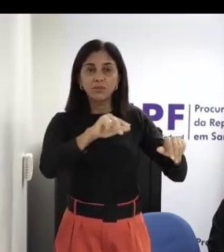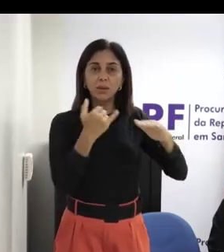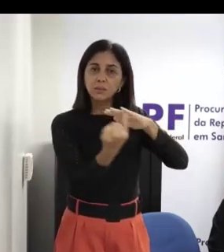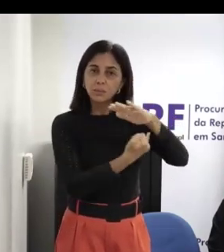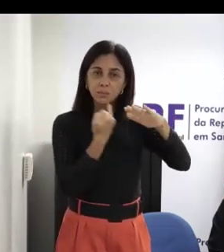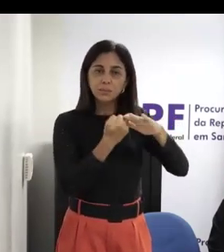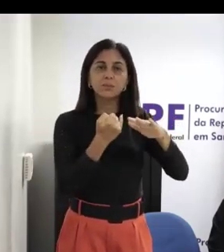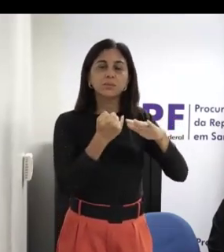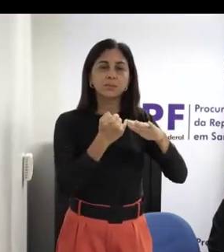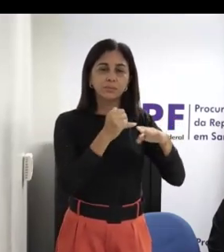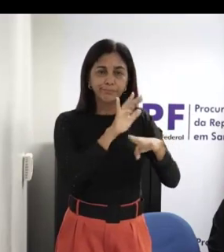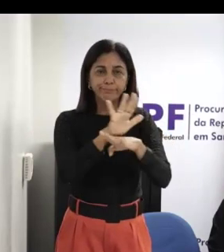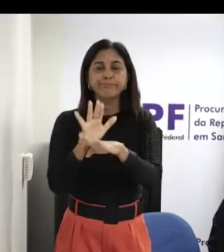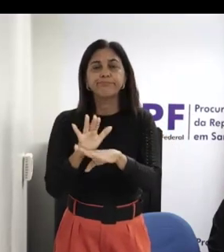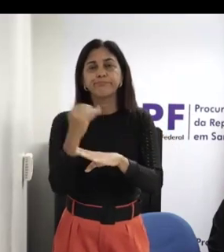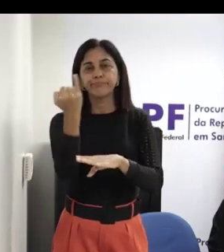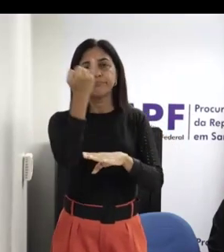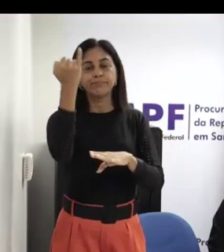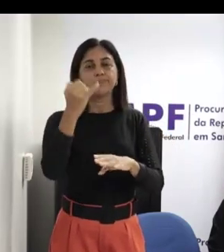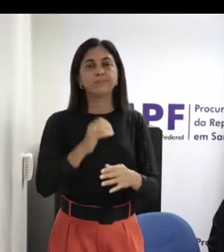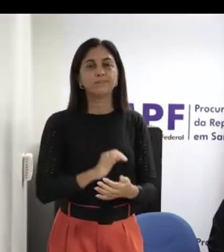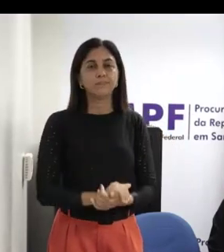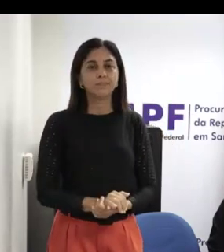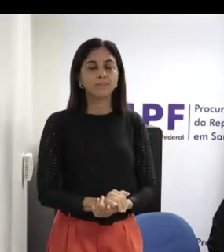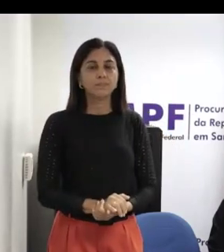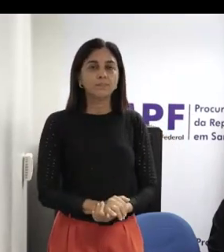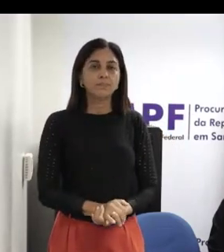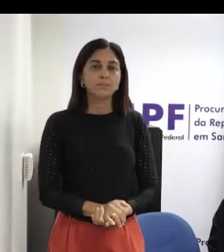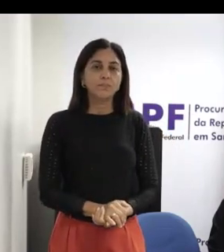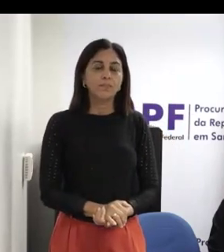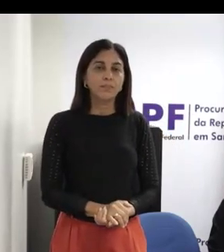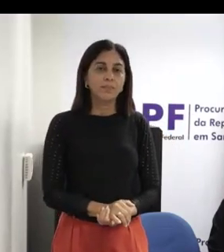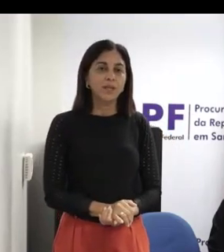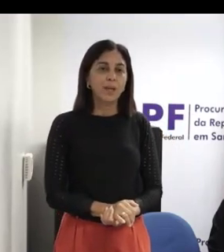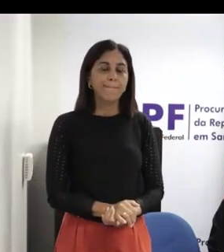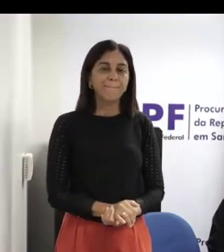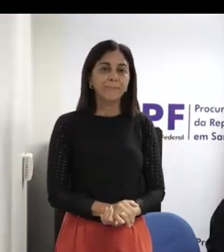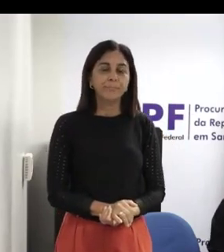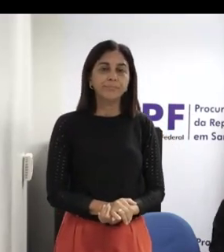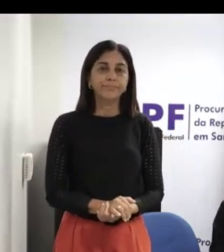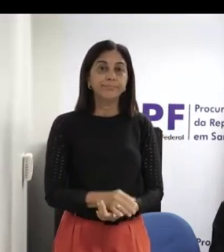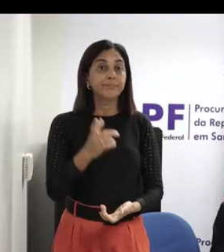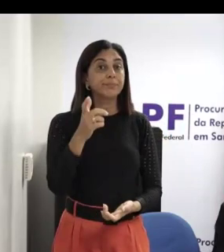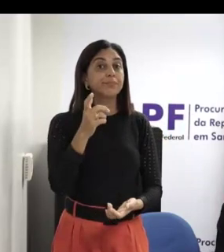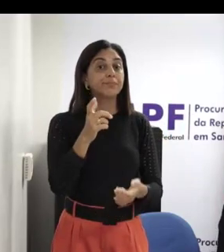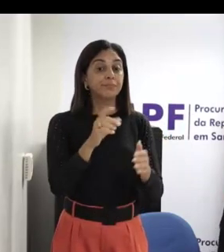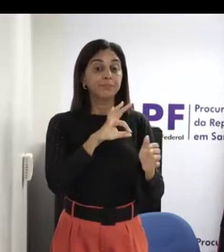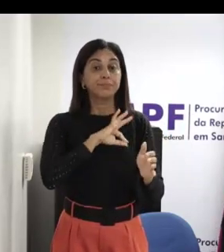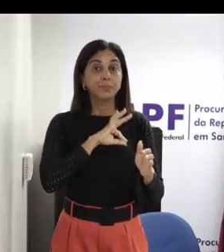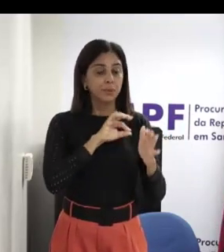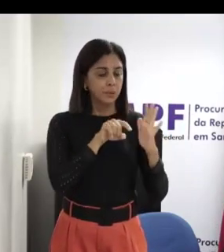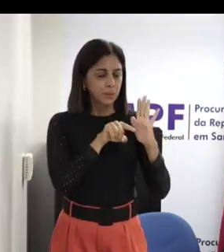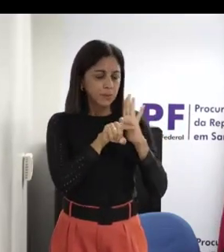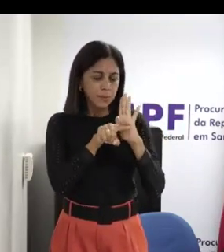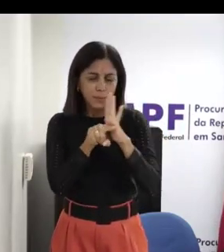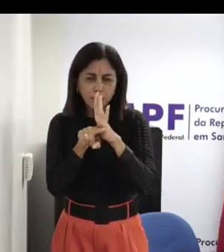ok uma coisa muito importante é a qualidade da prova e a qualidade da investigação para que esses